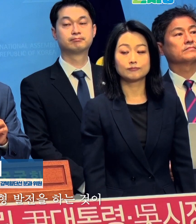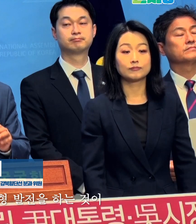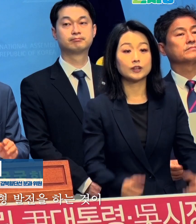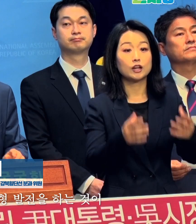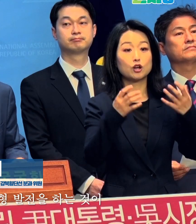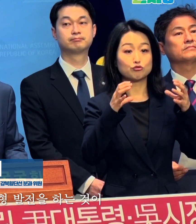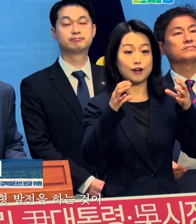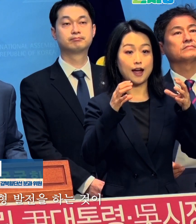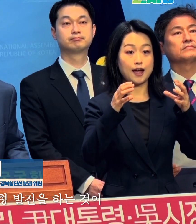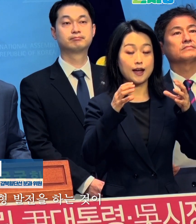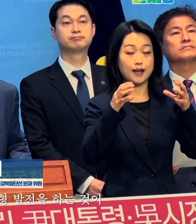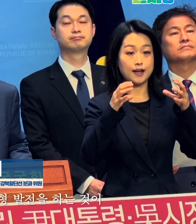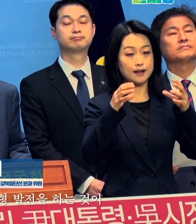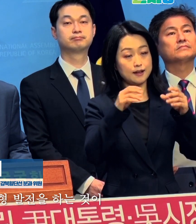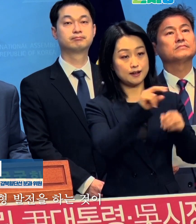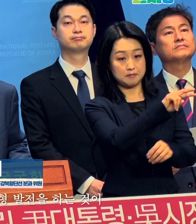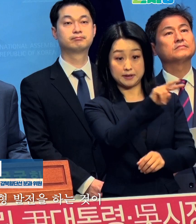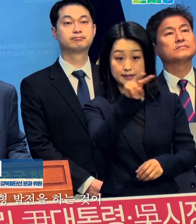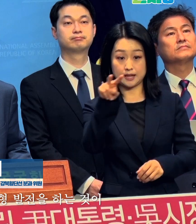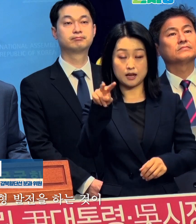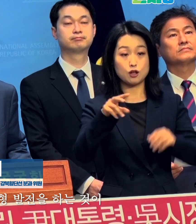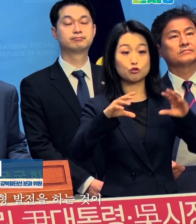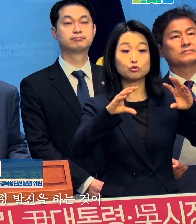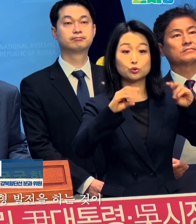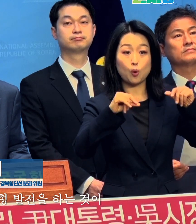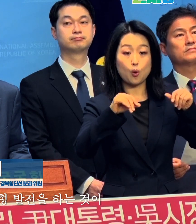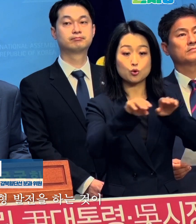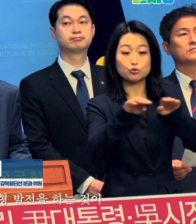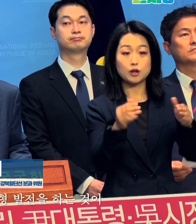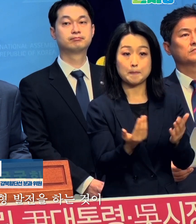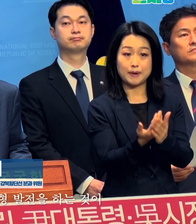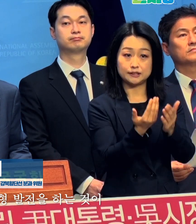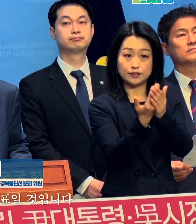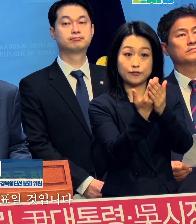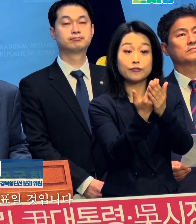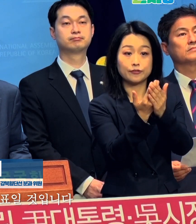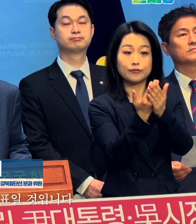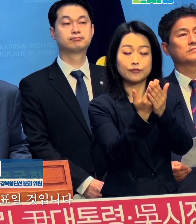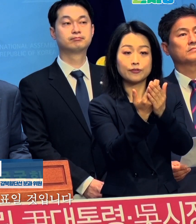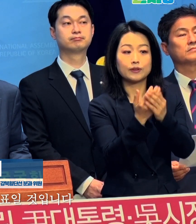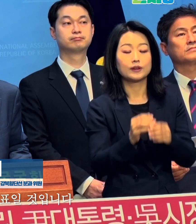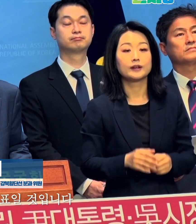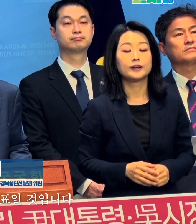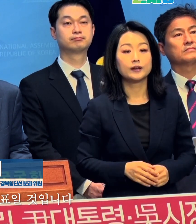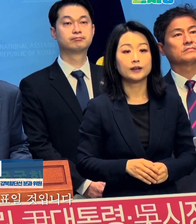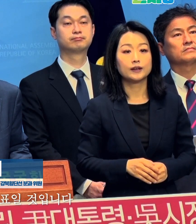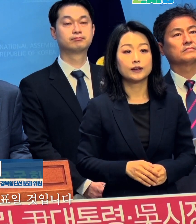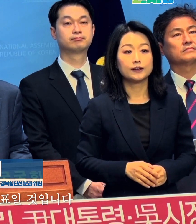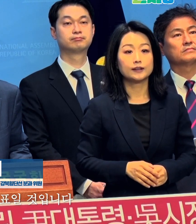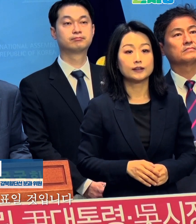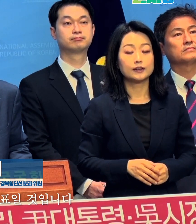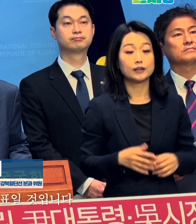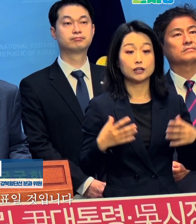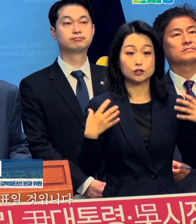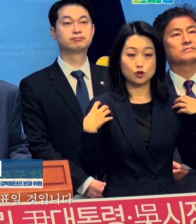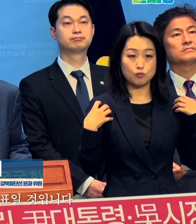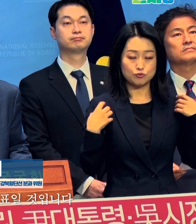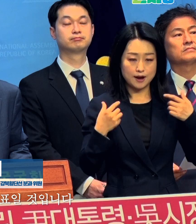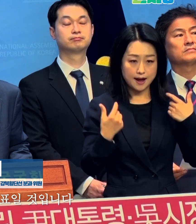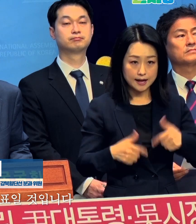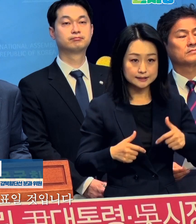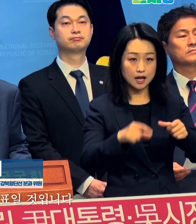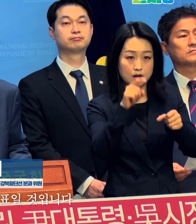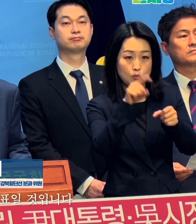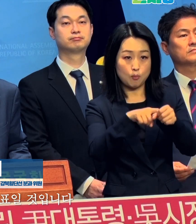국가 차원으로 보면 국토 균형 발전을 하는 것이 모든 정부들의 국정